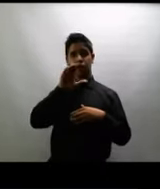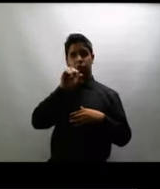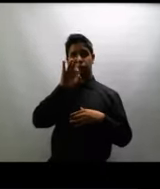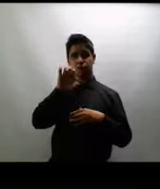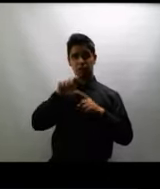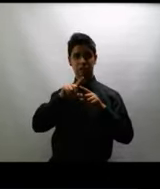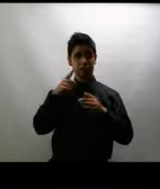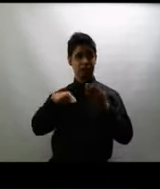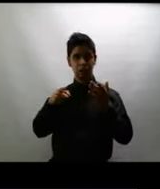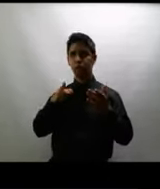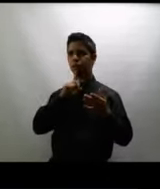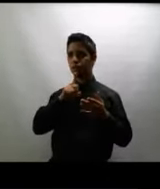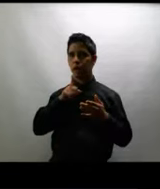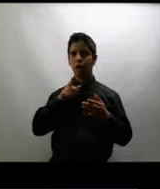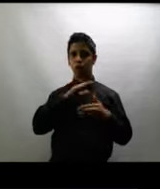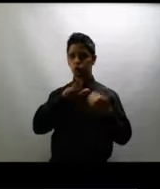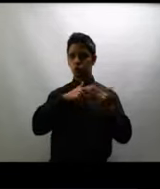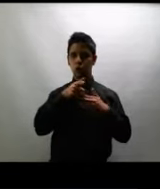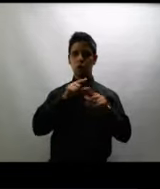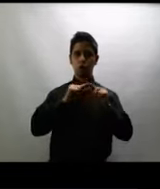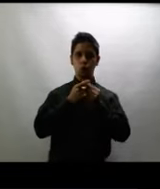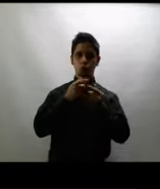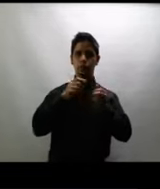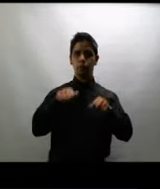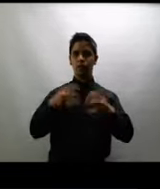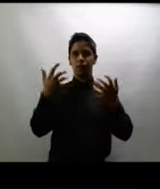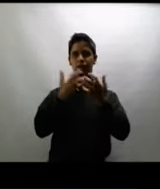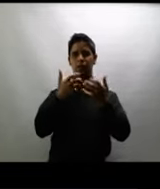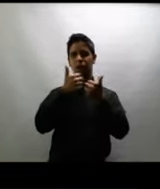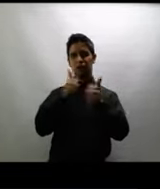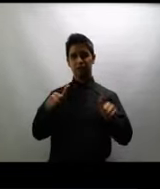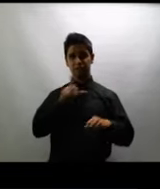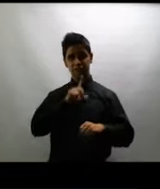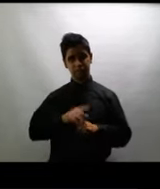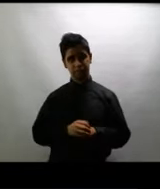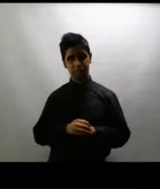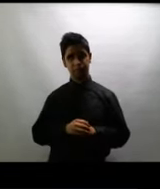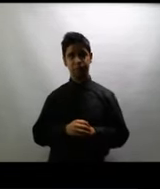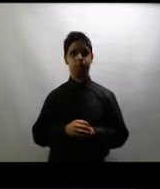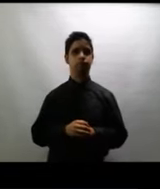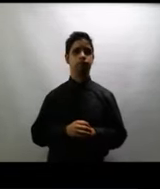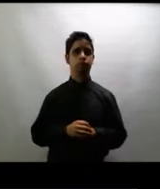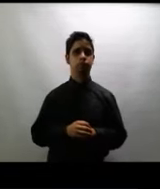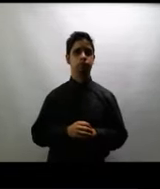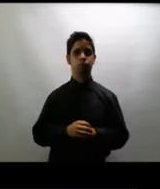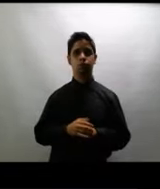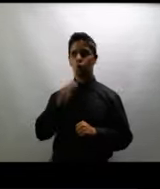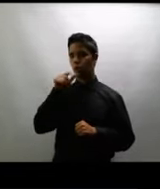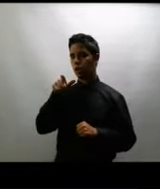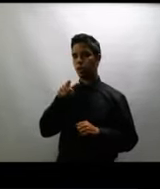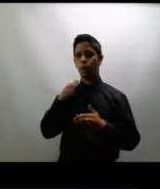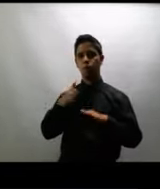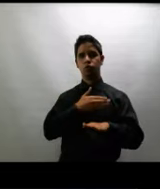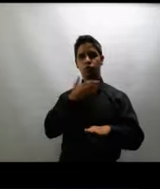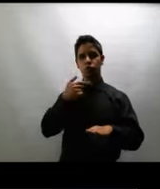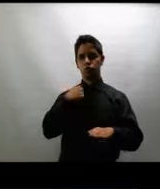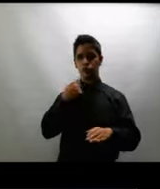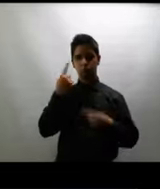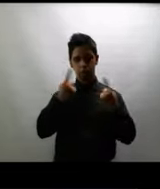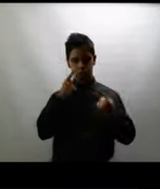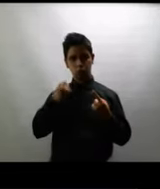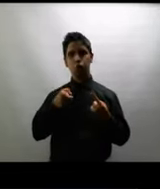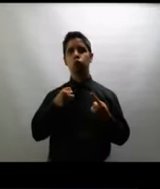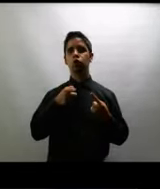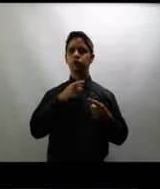bien orgánico, bien adaptable. El repertorio, yo no lo clasifico como jazz, yo lo clasifico como world music.